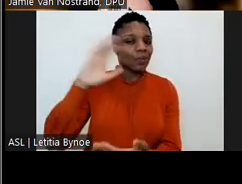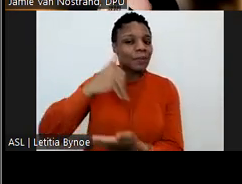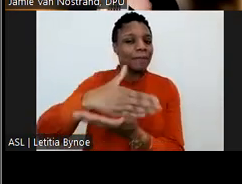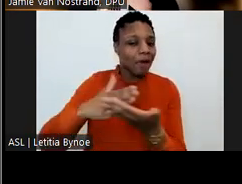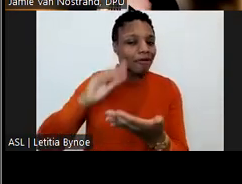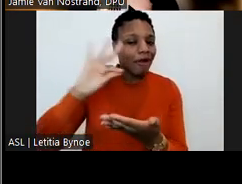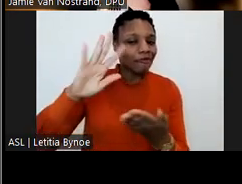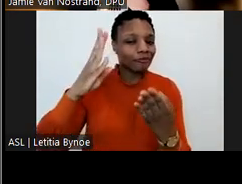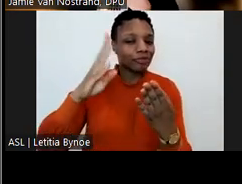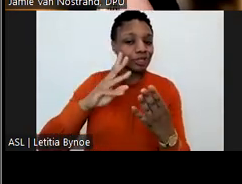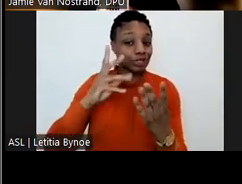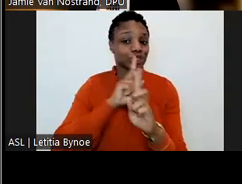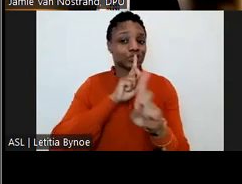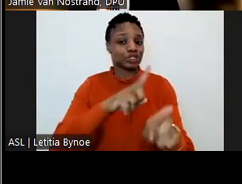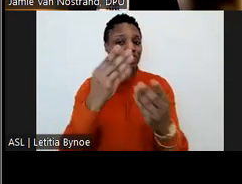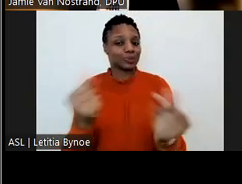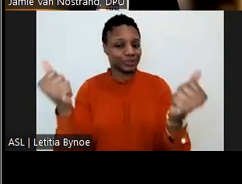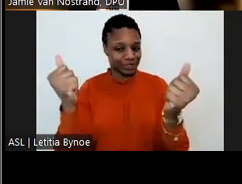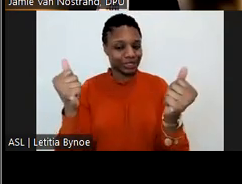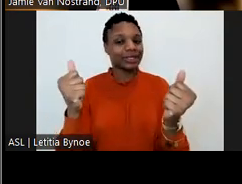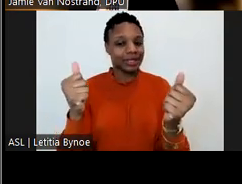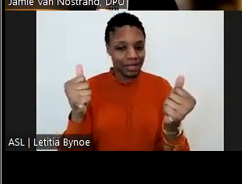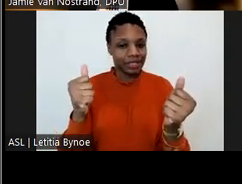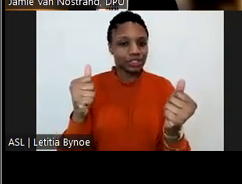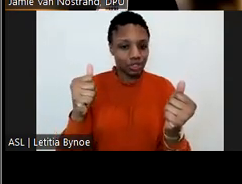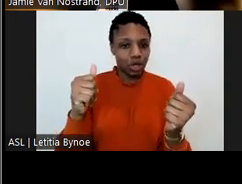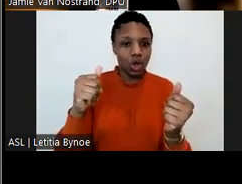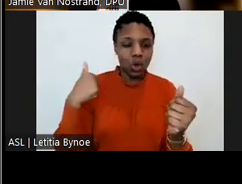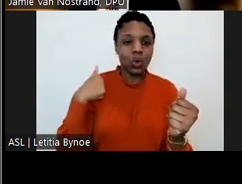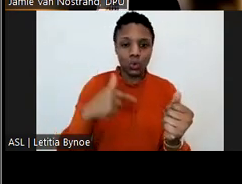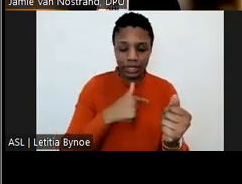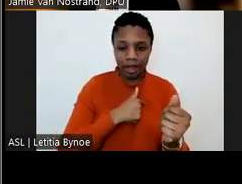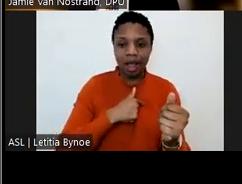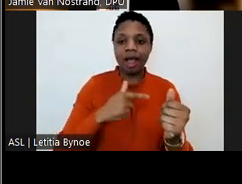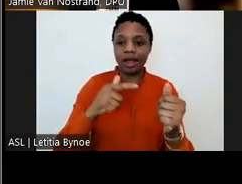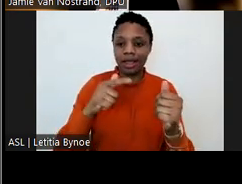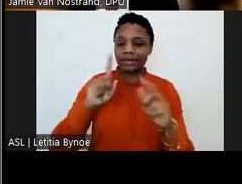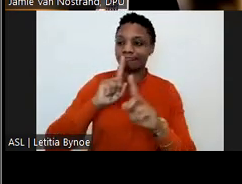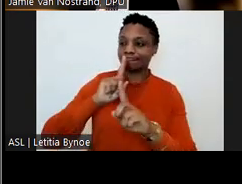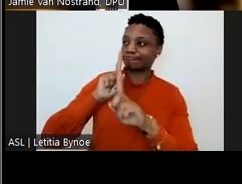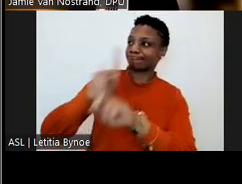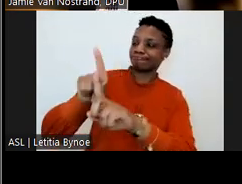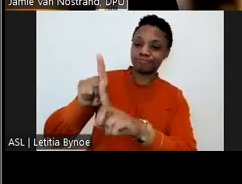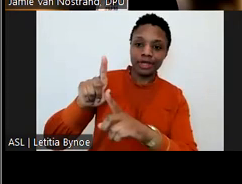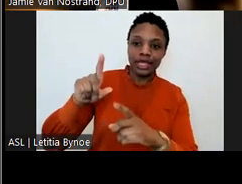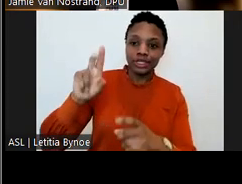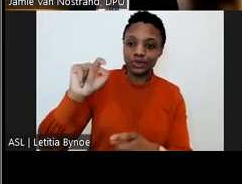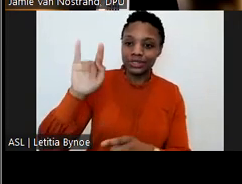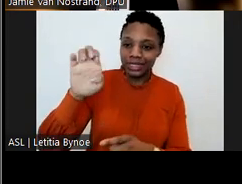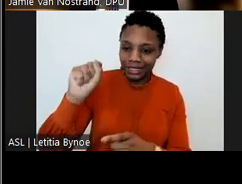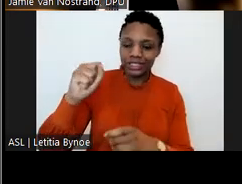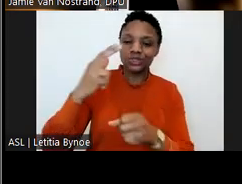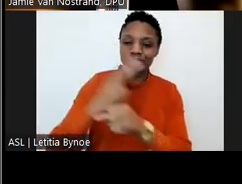Okay eso es una de las partes de la solución eh que